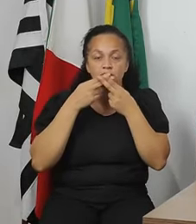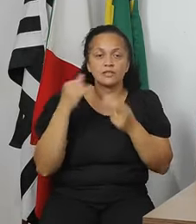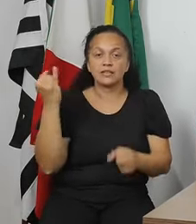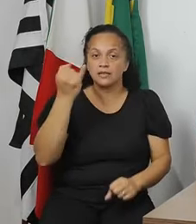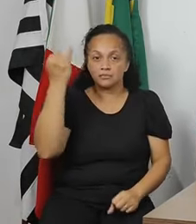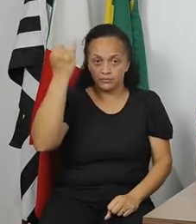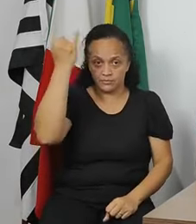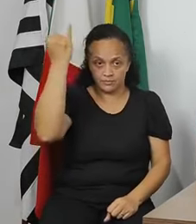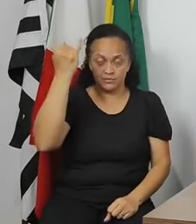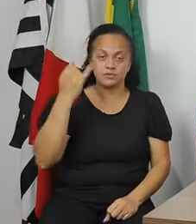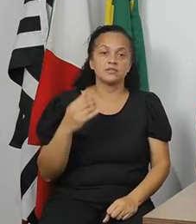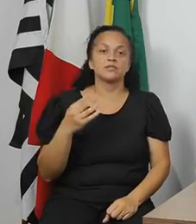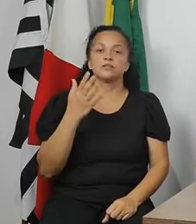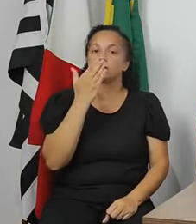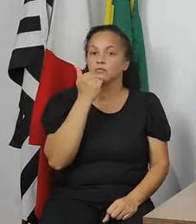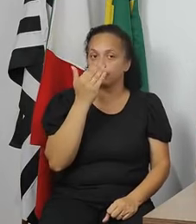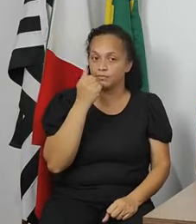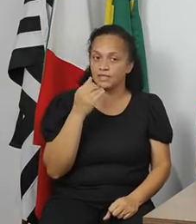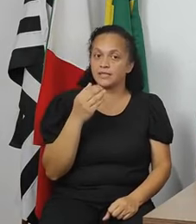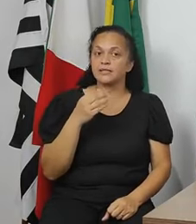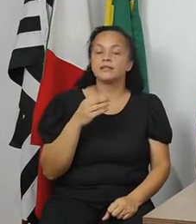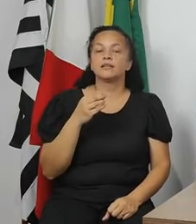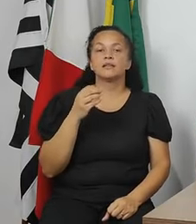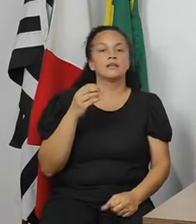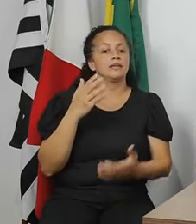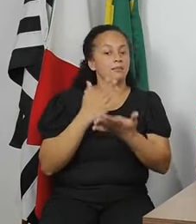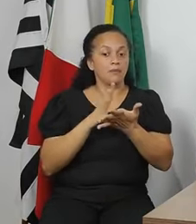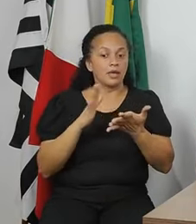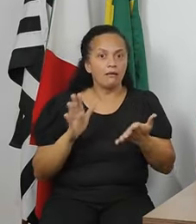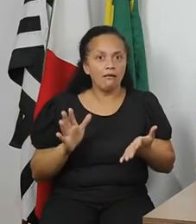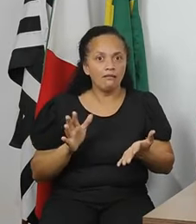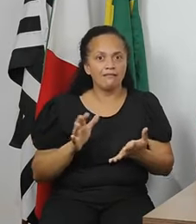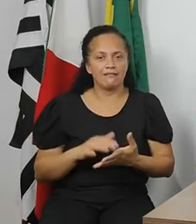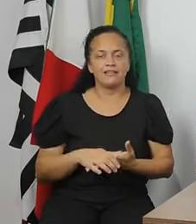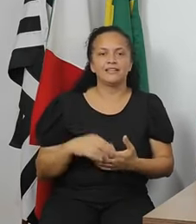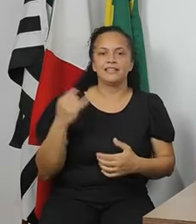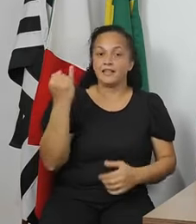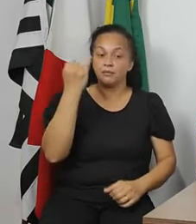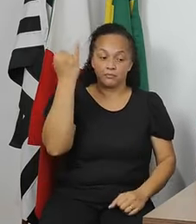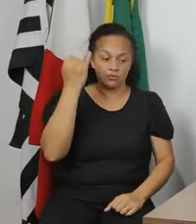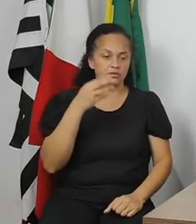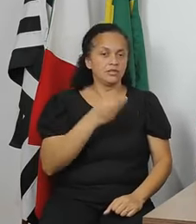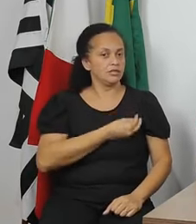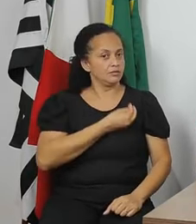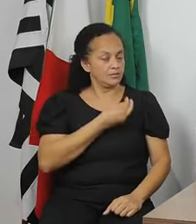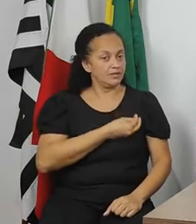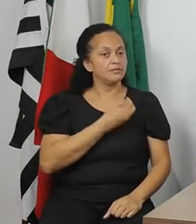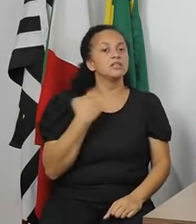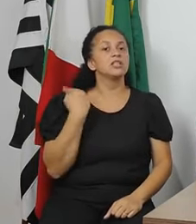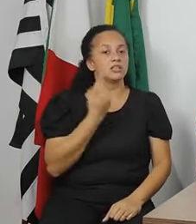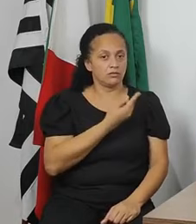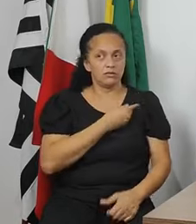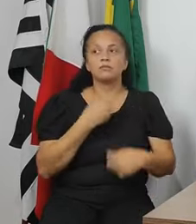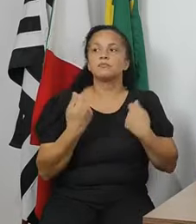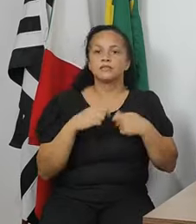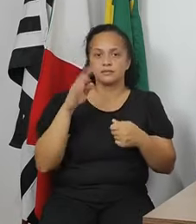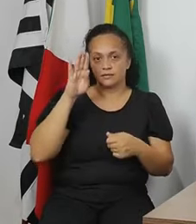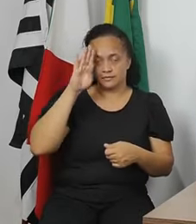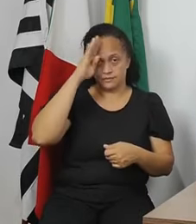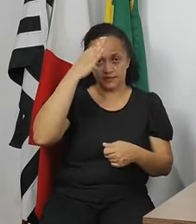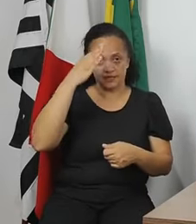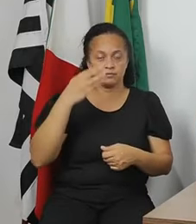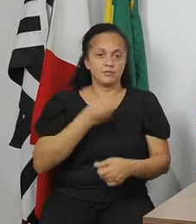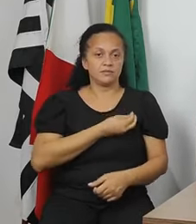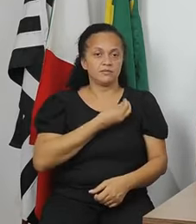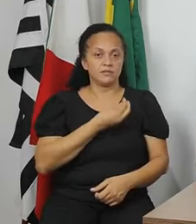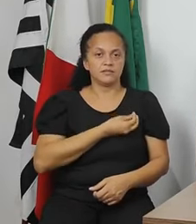que é a alimentação. Nós vamos estar abdicando daquilo que é principal para a gente sobreviver, que é a alimentação. Isso